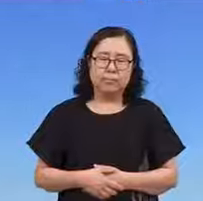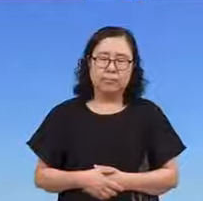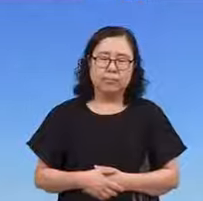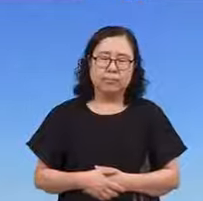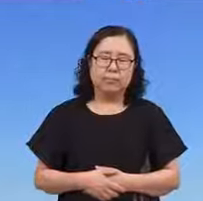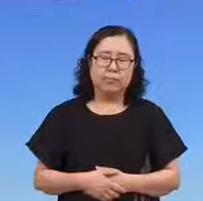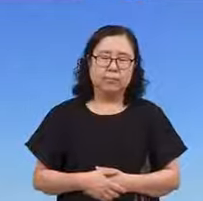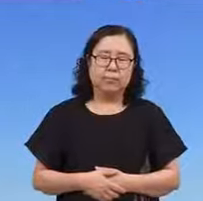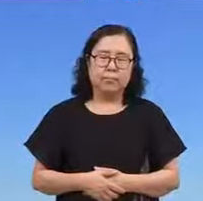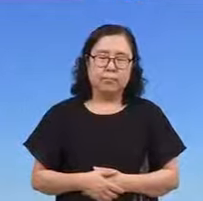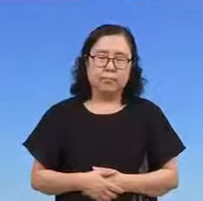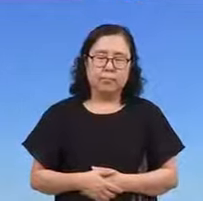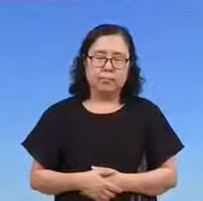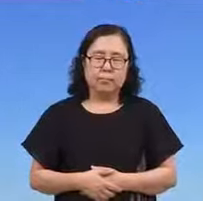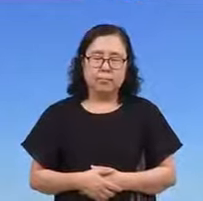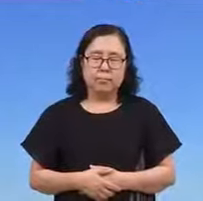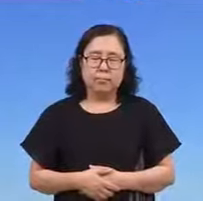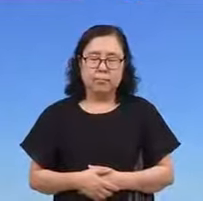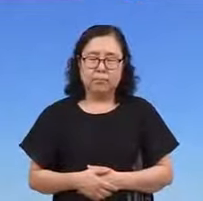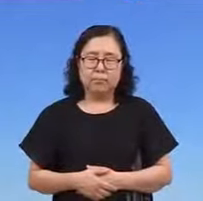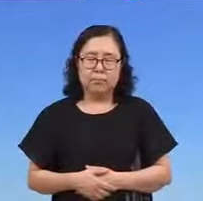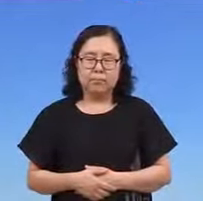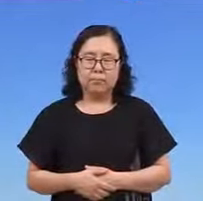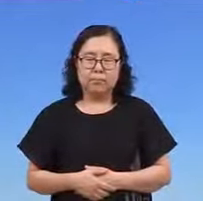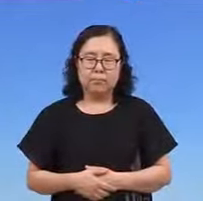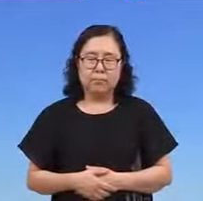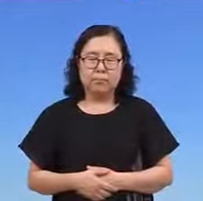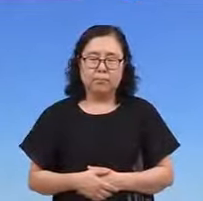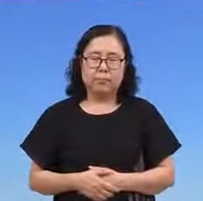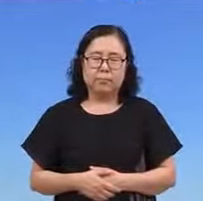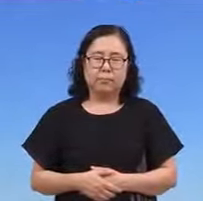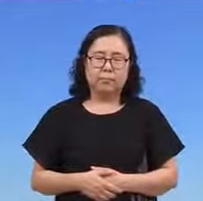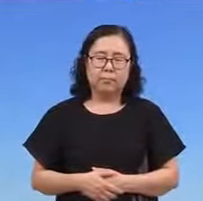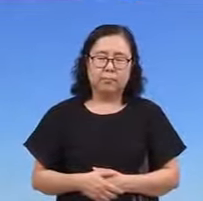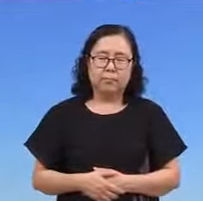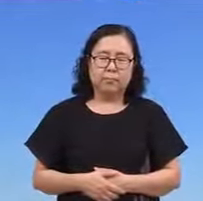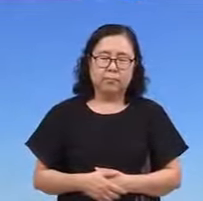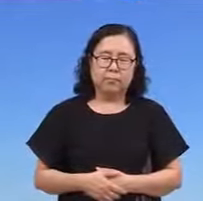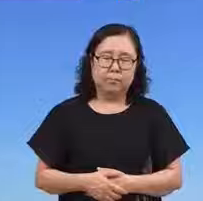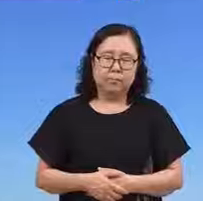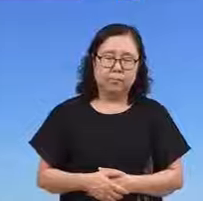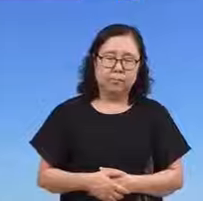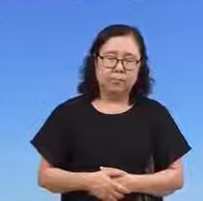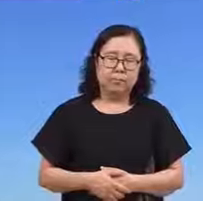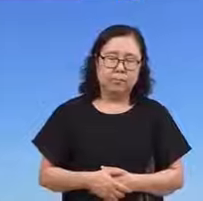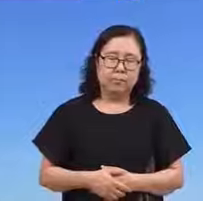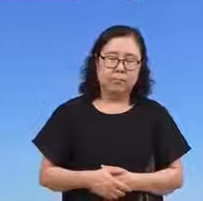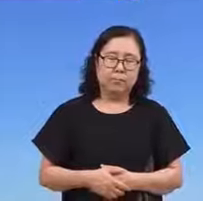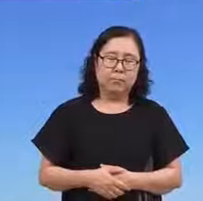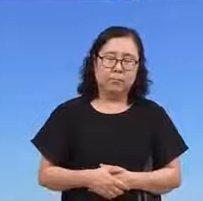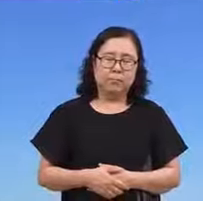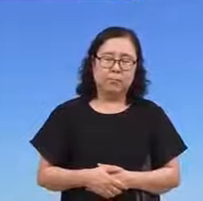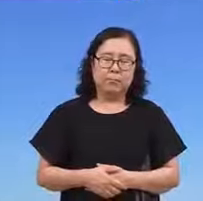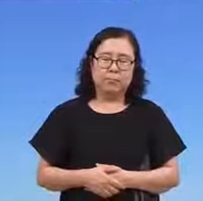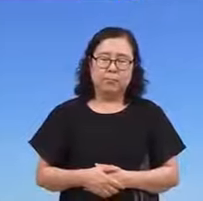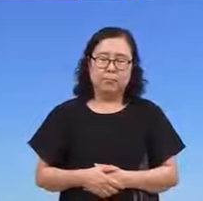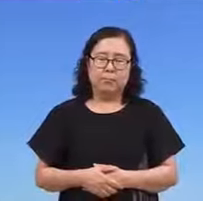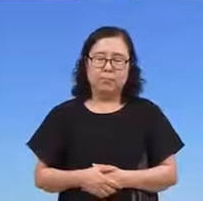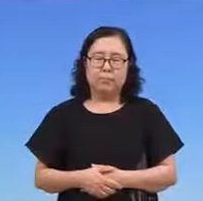주시옵소서. 하나님, 이번 한 주간 그 은혜를 누리며 살아가는 믿음의 성도님들 되게